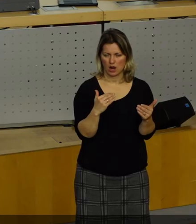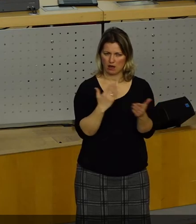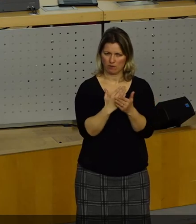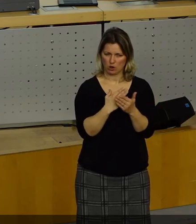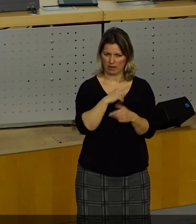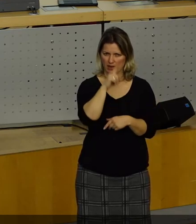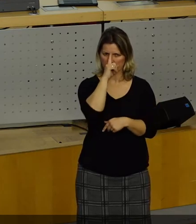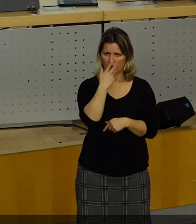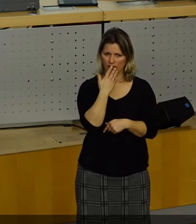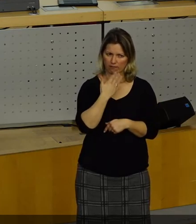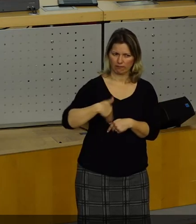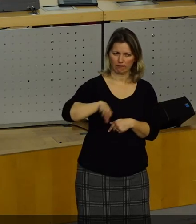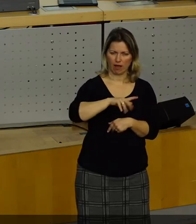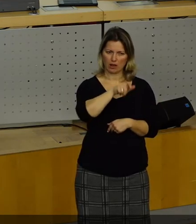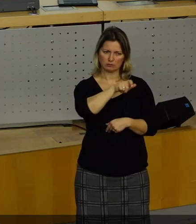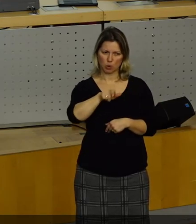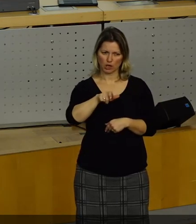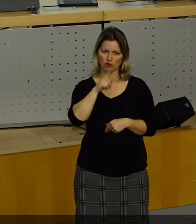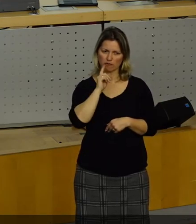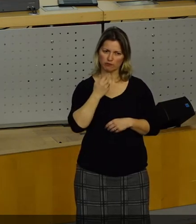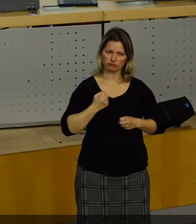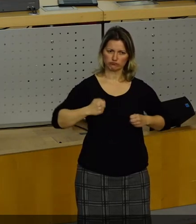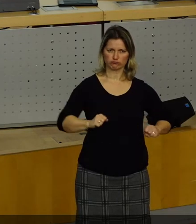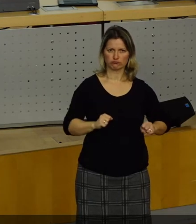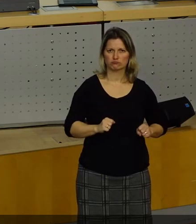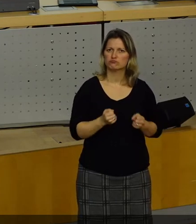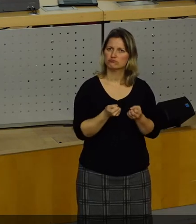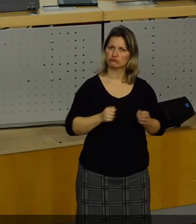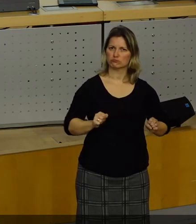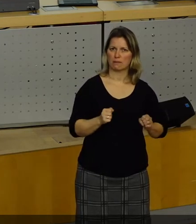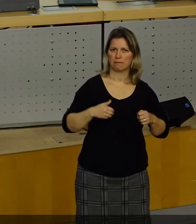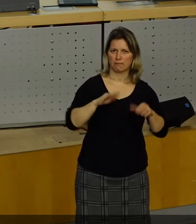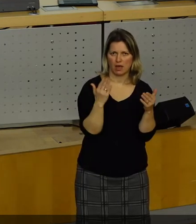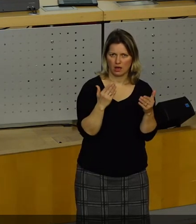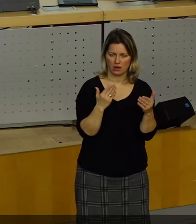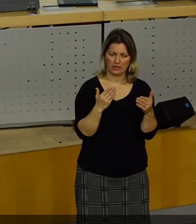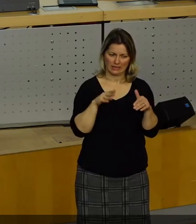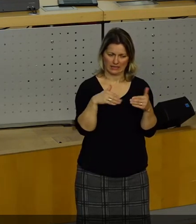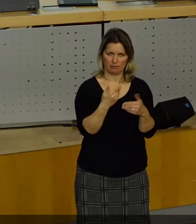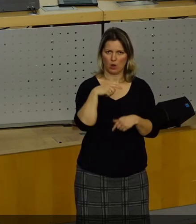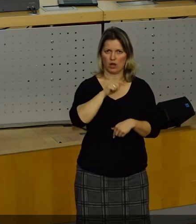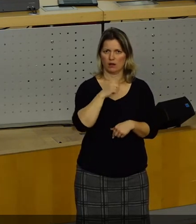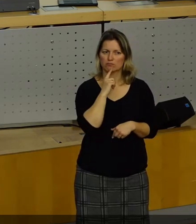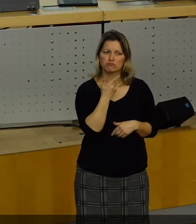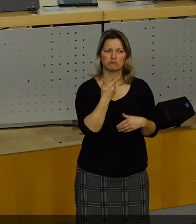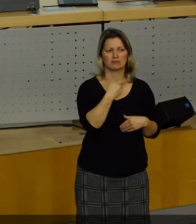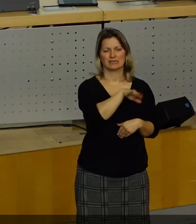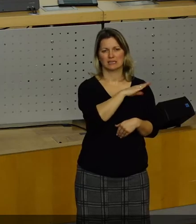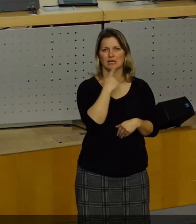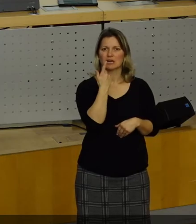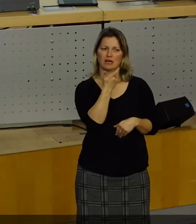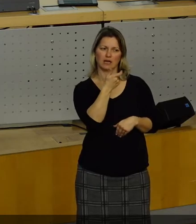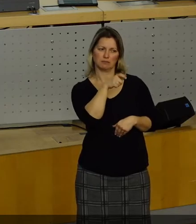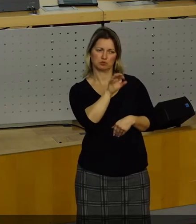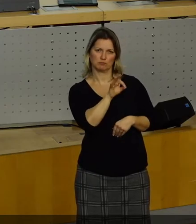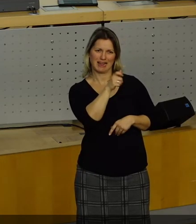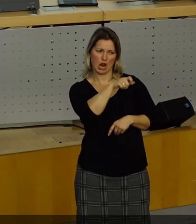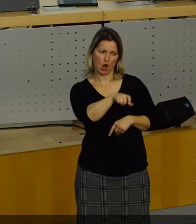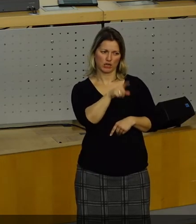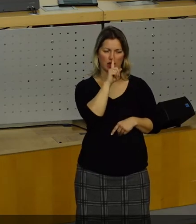uns als Bürgerschaft emanzipiert haben. Es gibt halt viele Akteure auch im Bereich Baukultur, die eine wesentliche Rolle in dieser Stadt spielen.